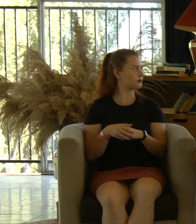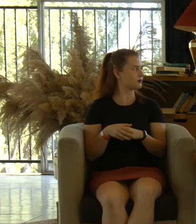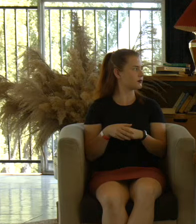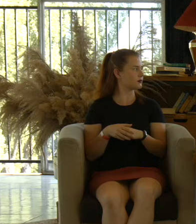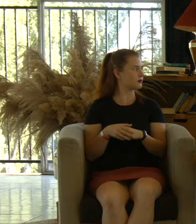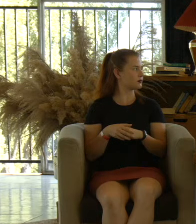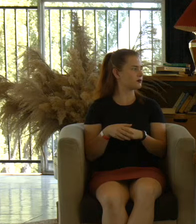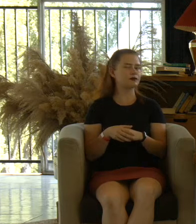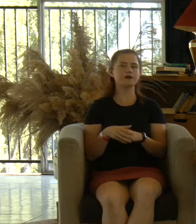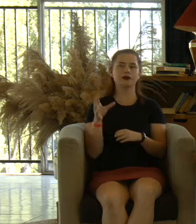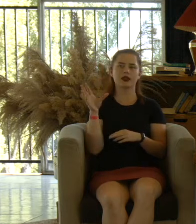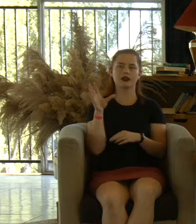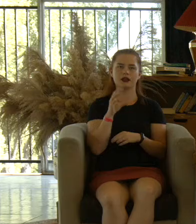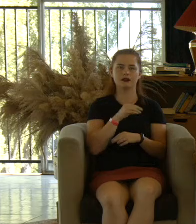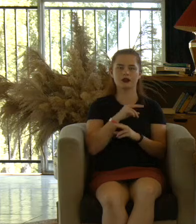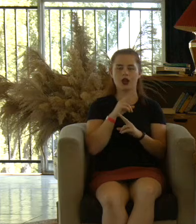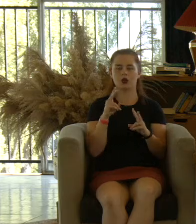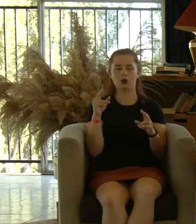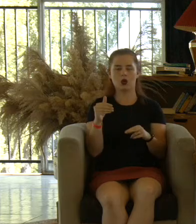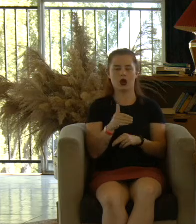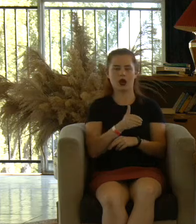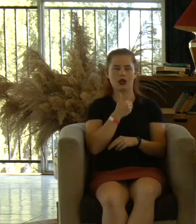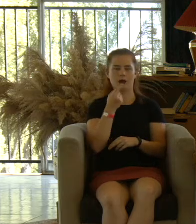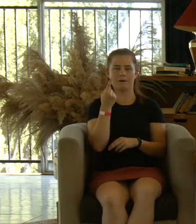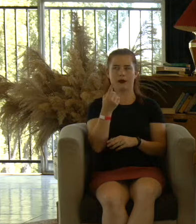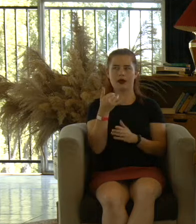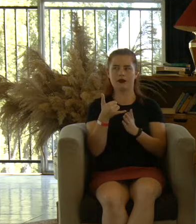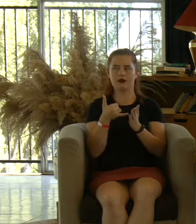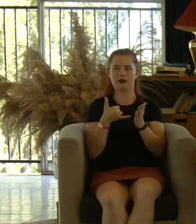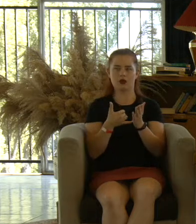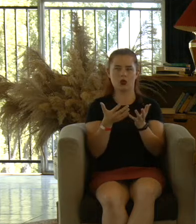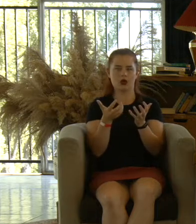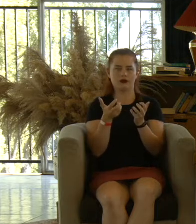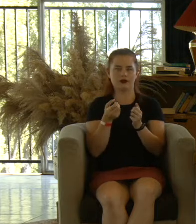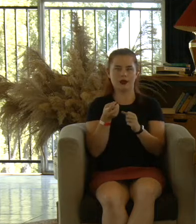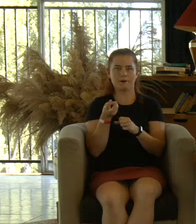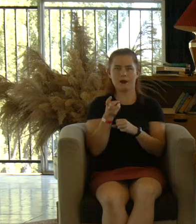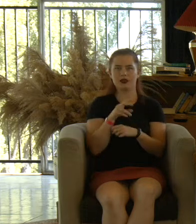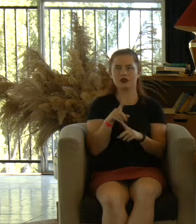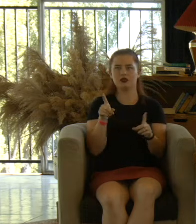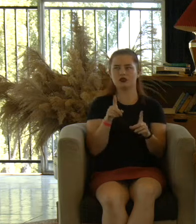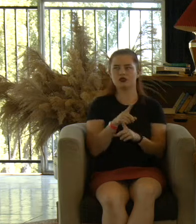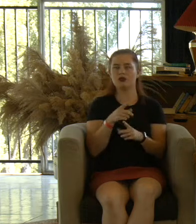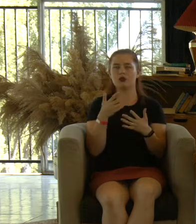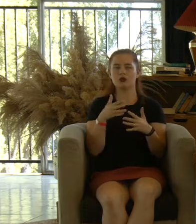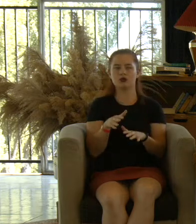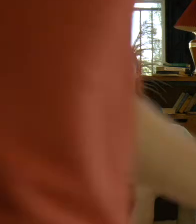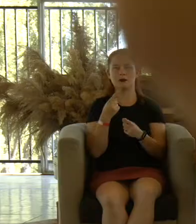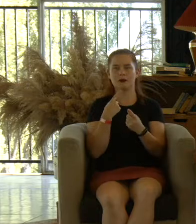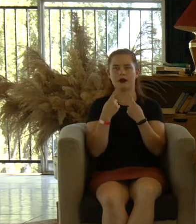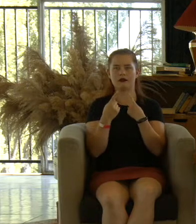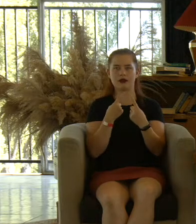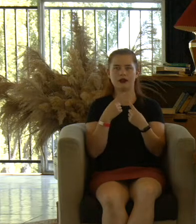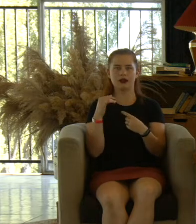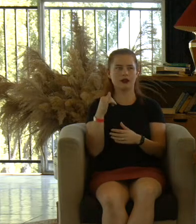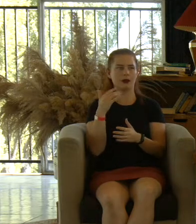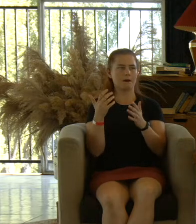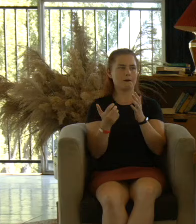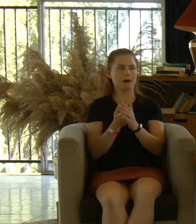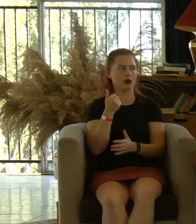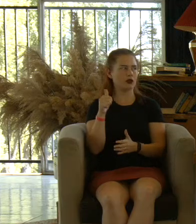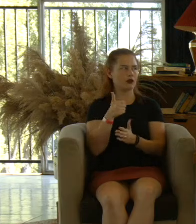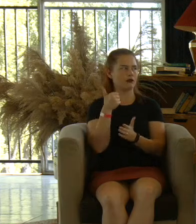Так. А все, кто хотел тебе первое вино взять, взяли, вот подойдите, да, чтобы мы про него чуть поговорили. Да. И получается, в